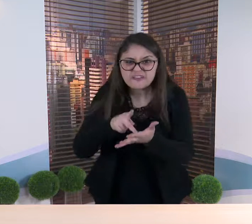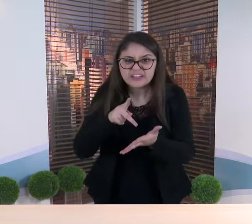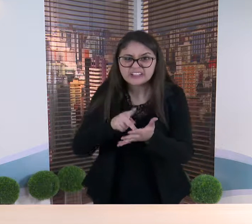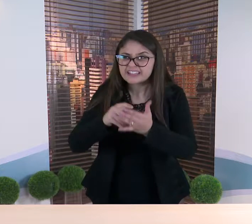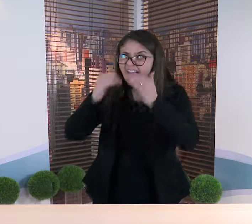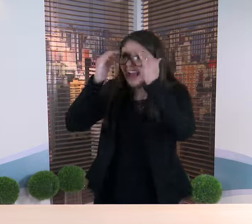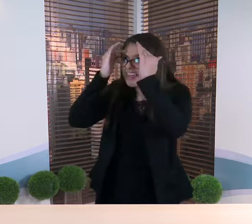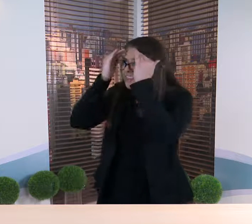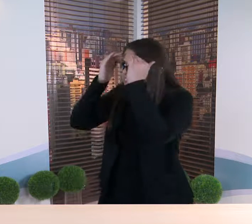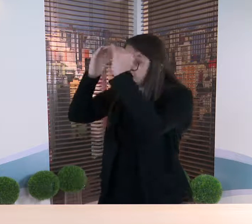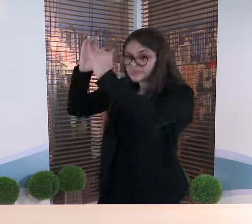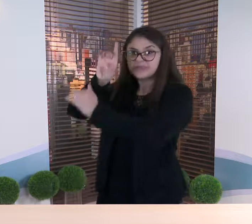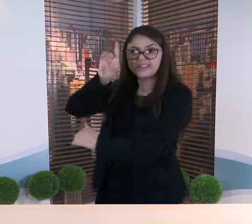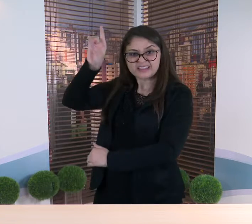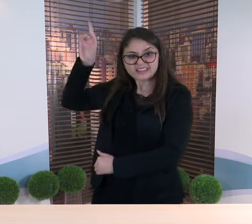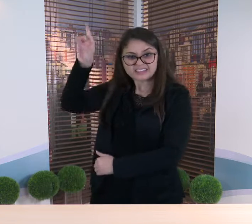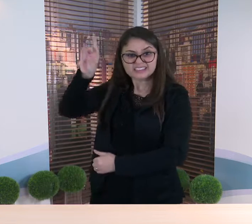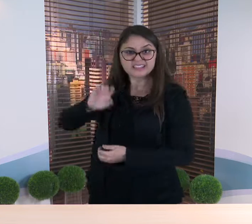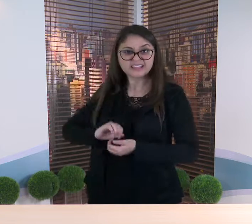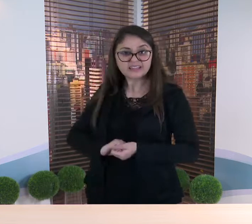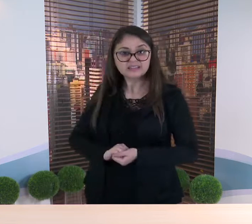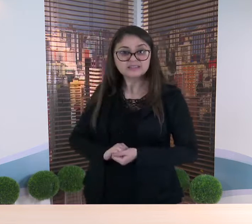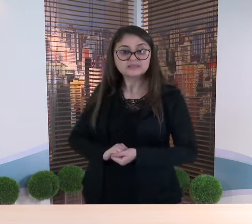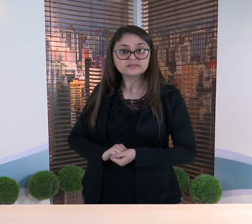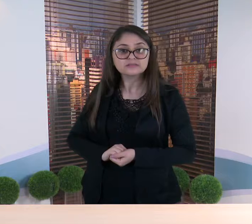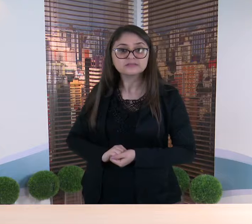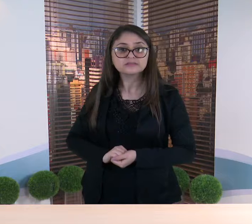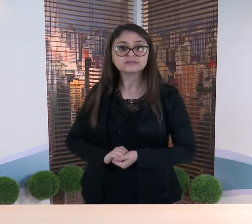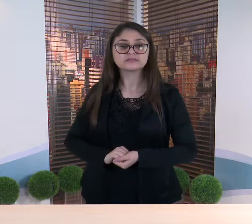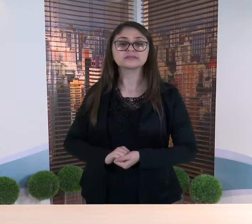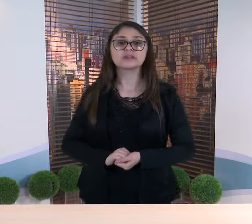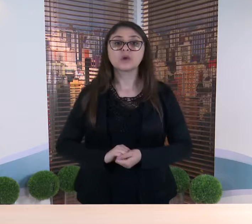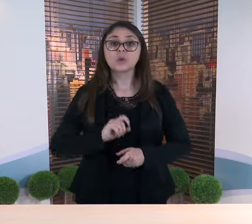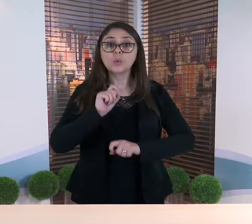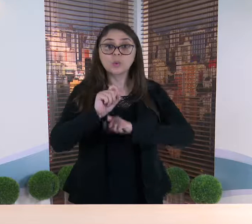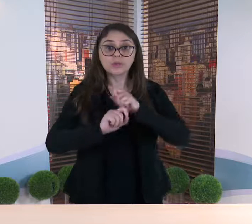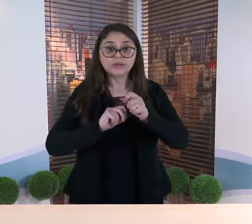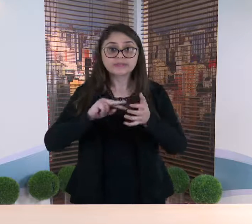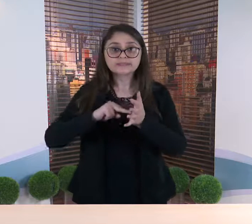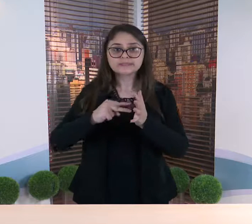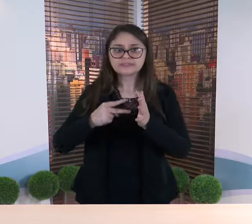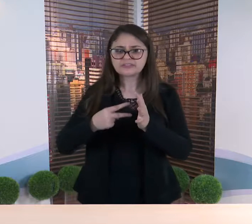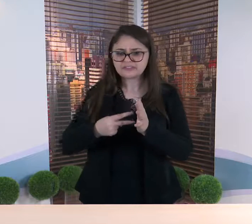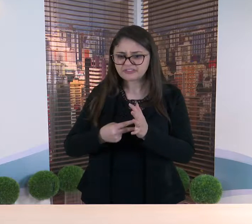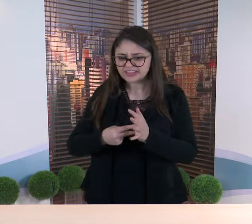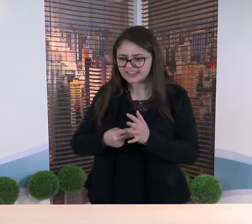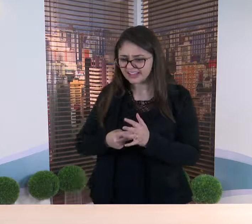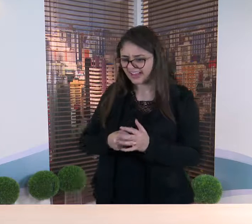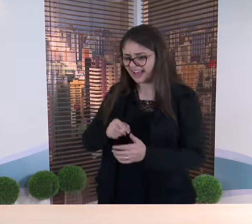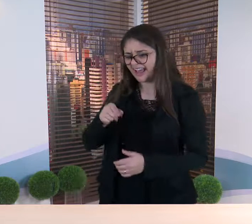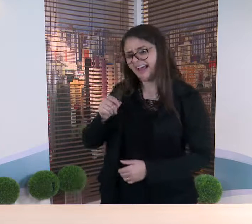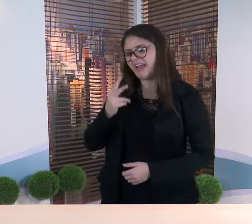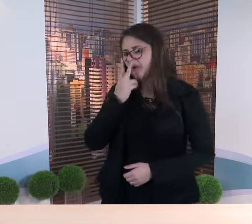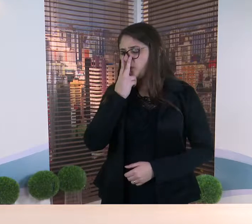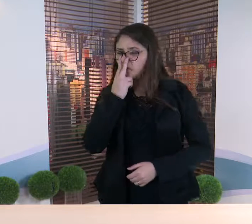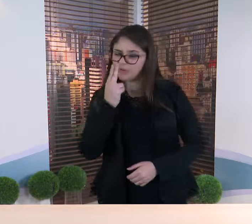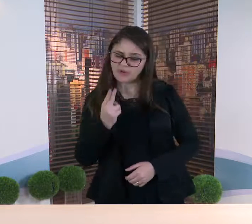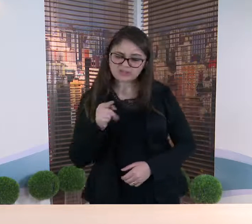Em Jó 1:9. Debalde significa sem razão. Satanás pensa